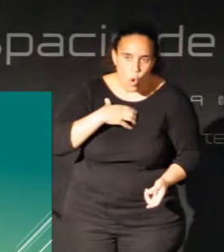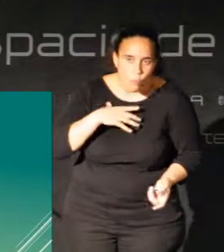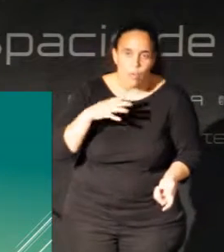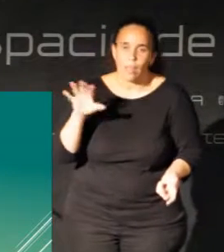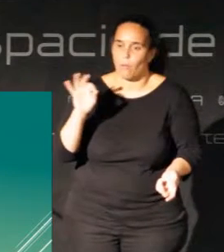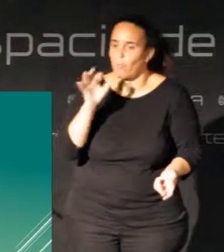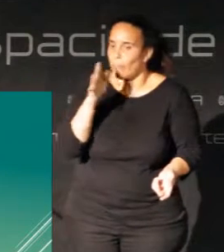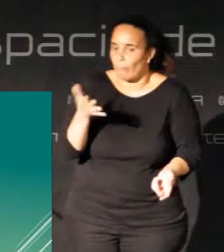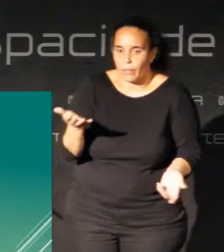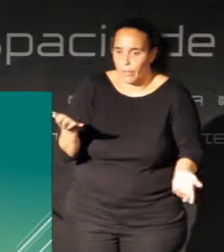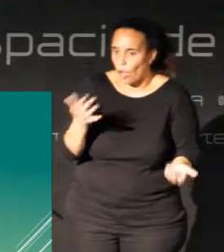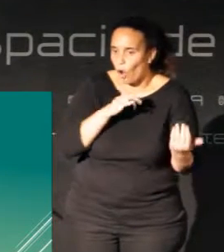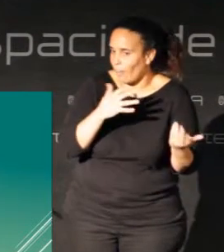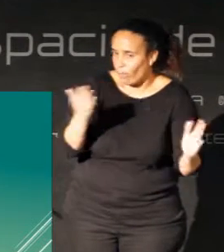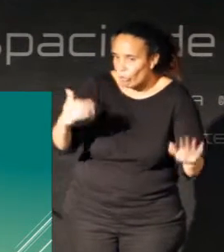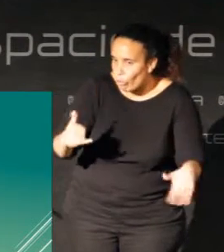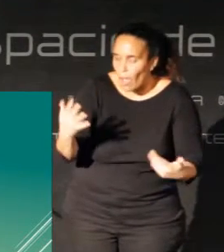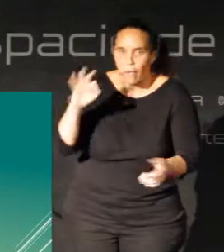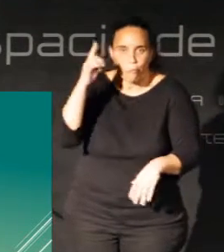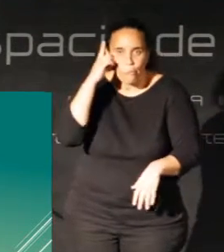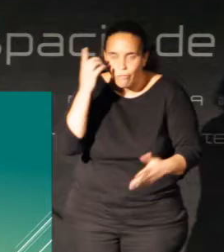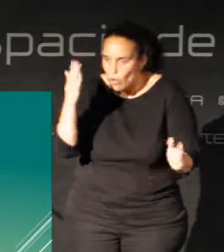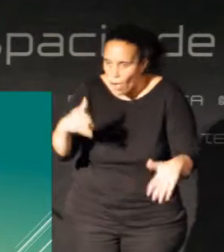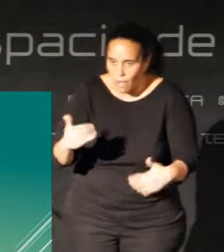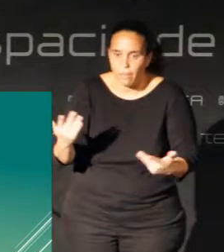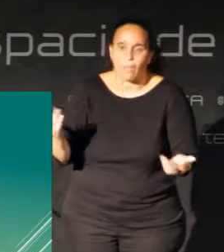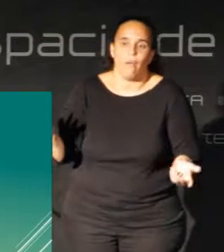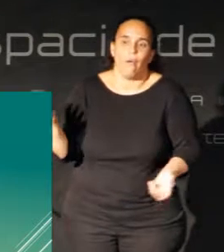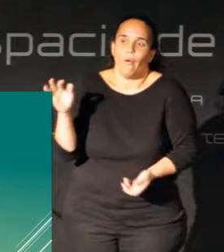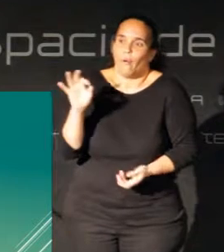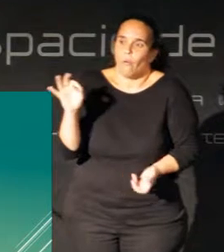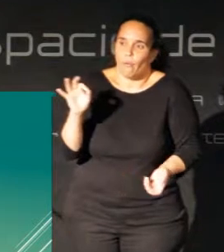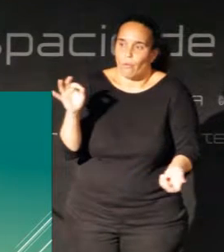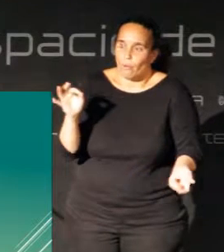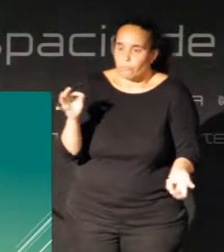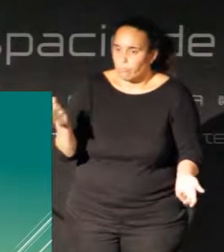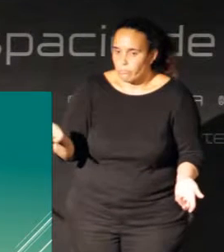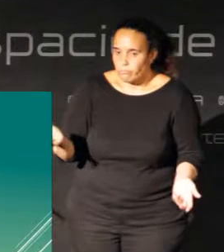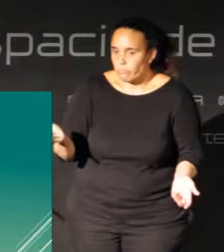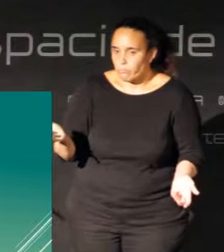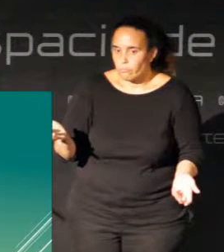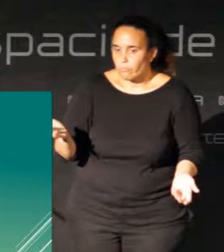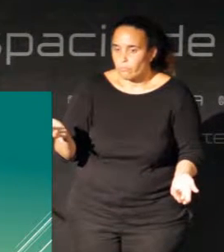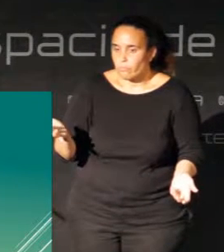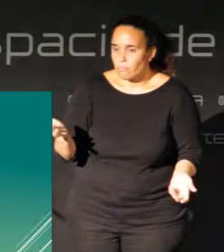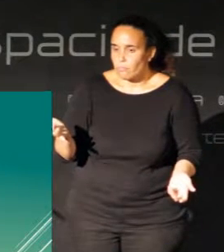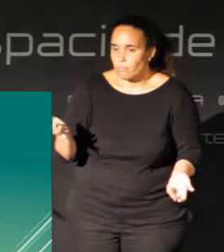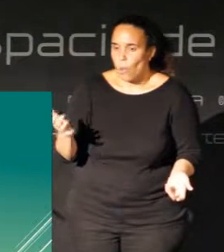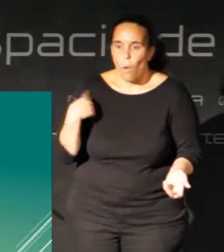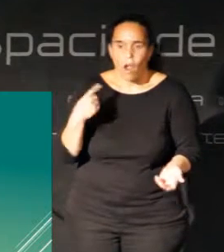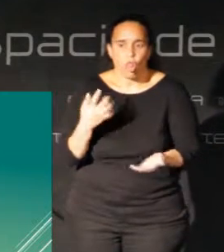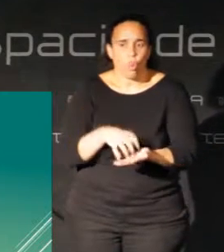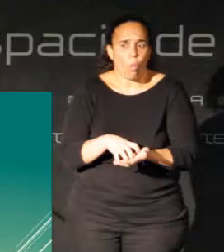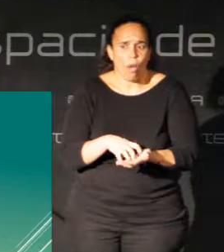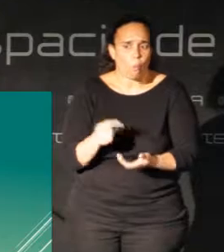bien porque no tienen acceso a ningún dispositivo móvil o bien porque tienen reparos o tienen dudas